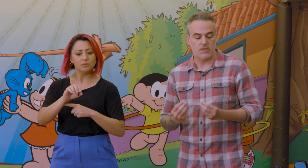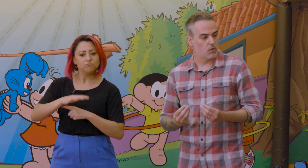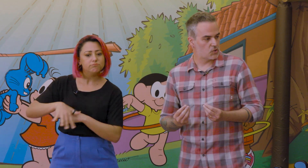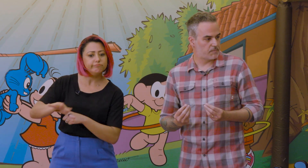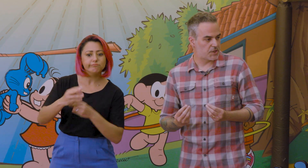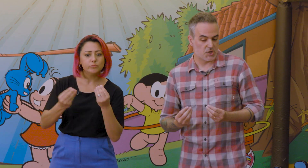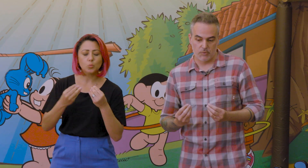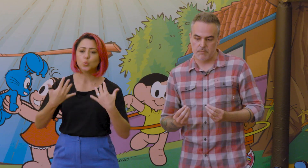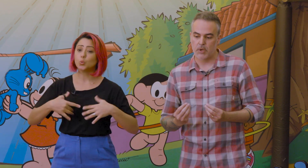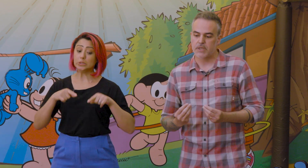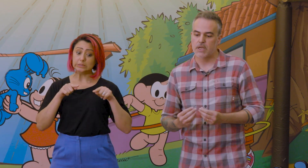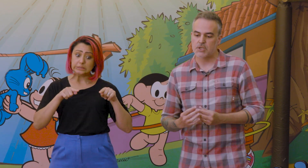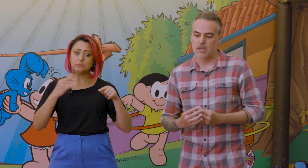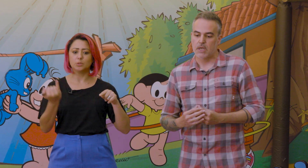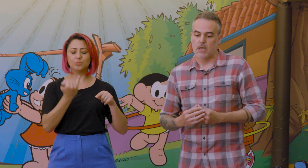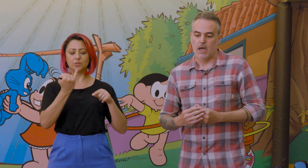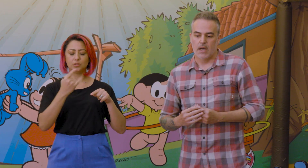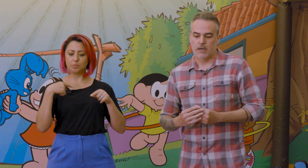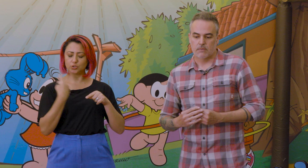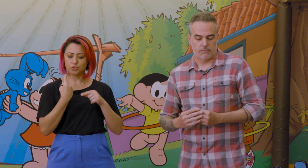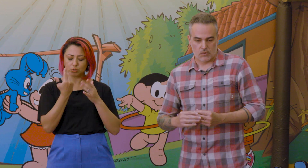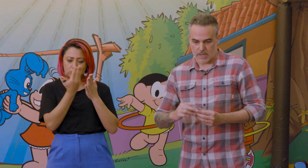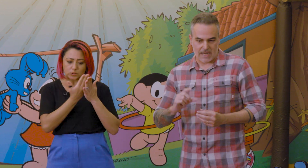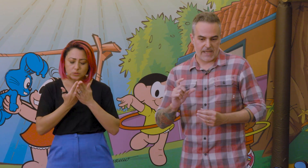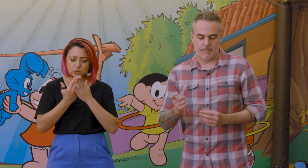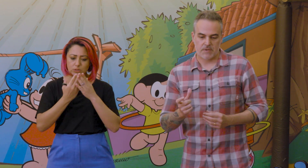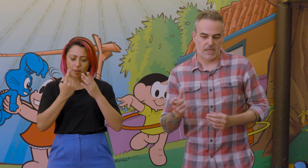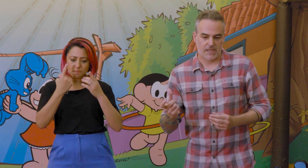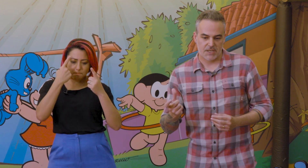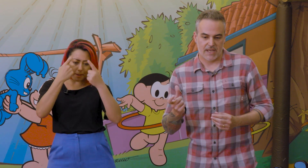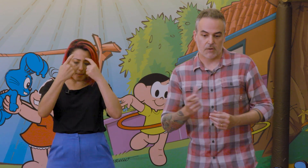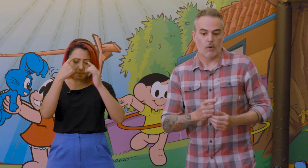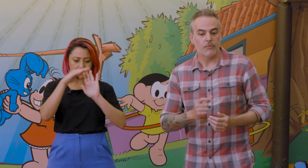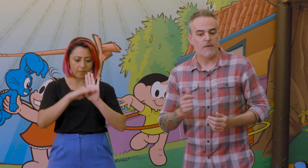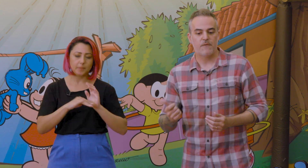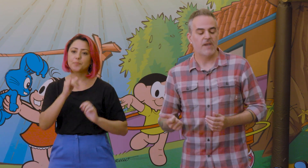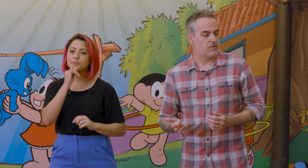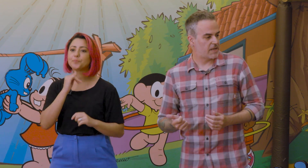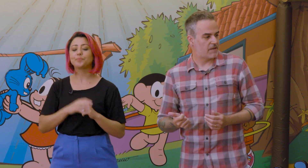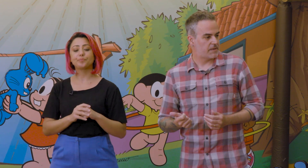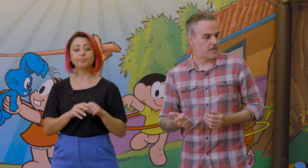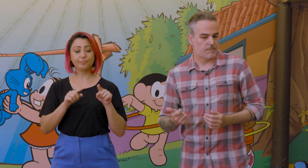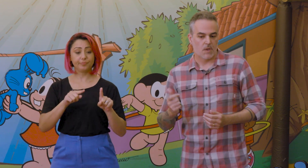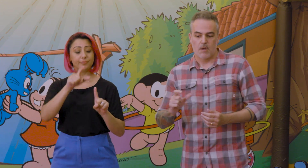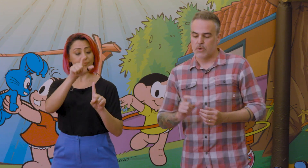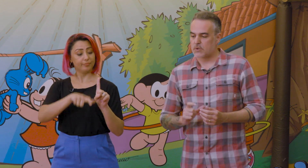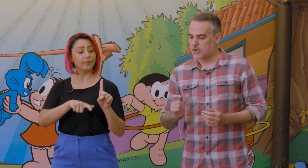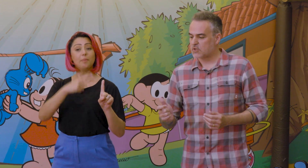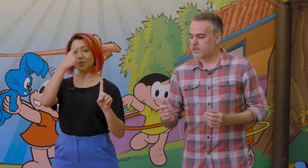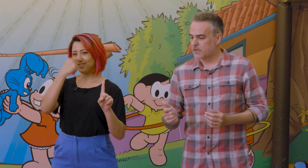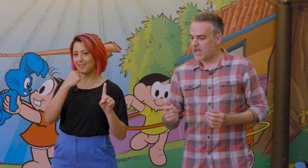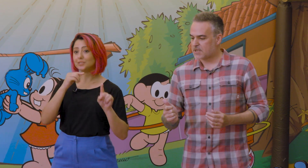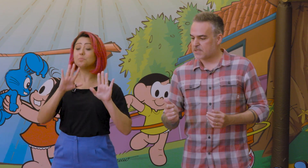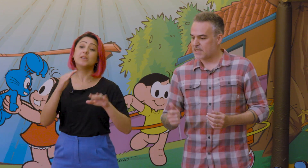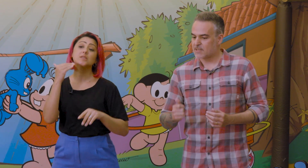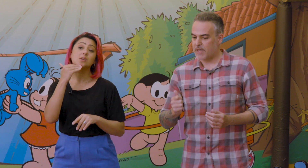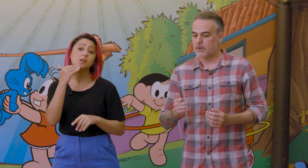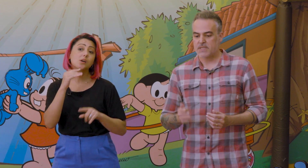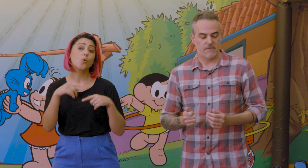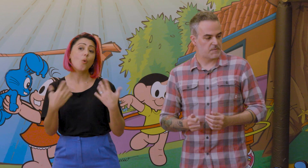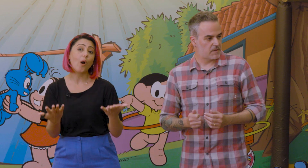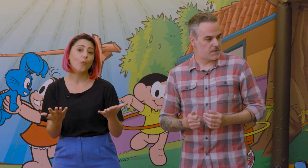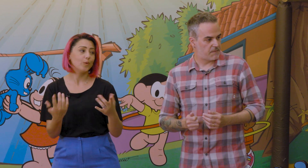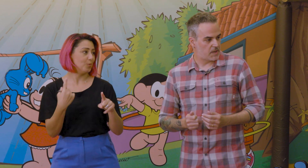muito precioso para a gente, muito importante. Além da personalidade dela, qual é o defeito que ela vai ter? Porque os nossos personagens, eles